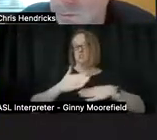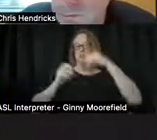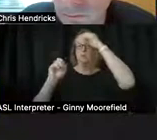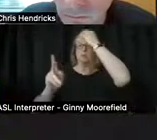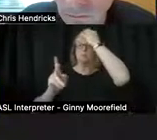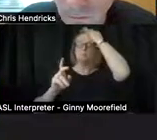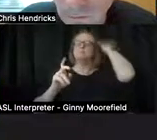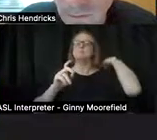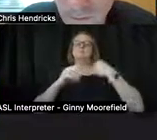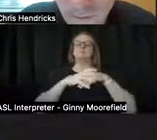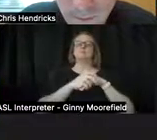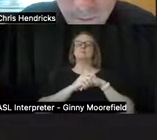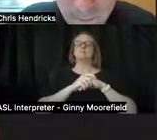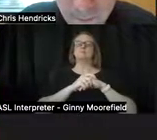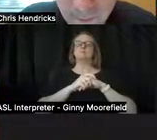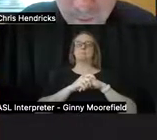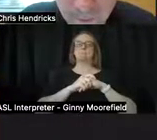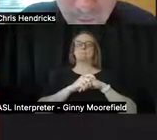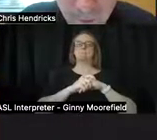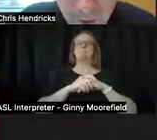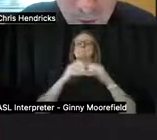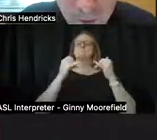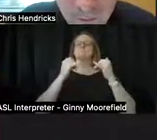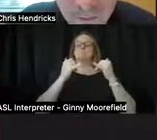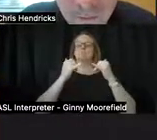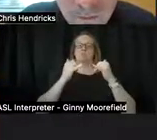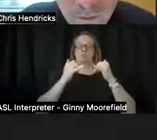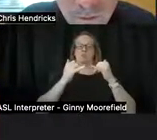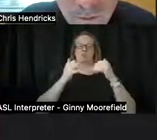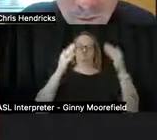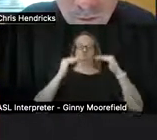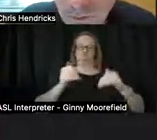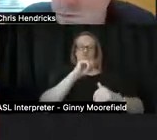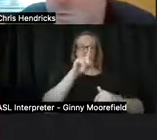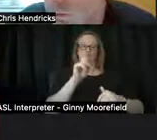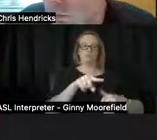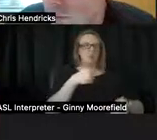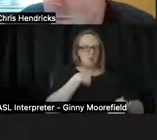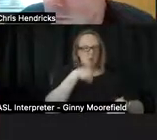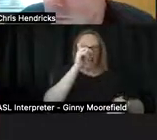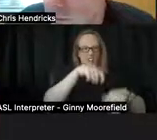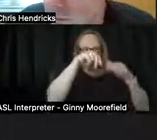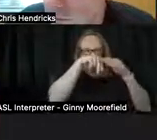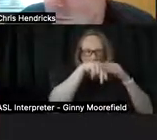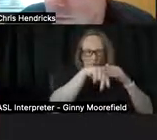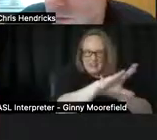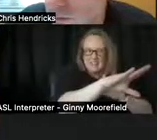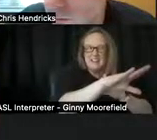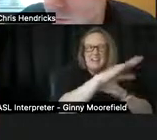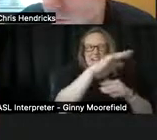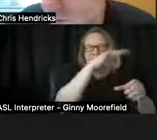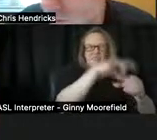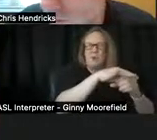ir y al final de las presentaciones pues cada uno va a saber exactamente dónde tiene que ir nuestra próxima pregunta de la que vamos a hablar es tenemos que